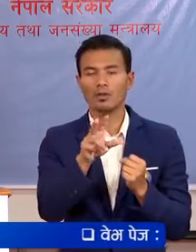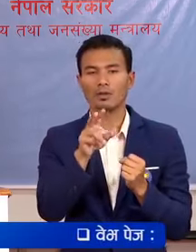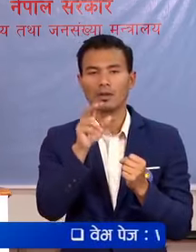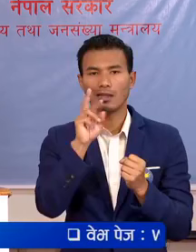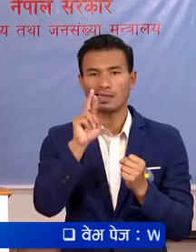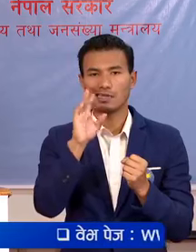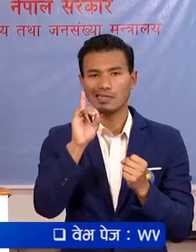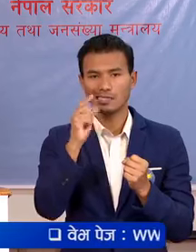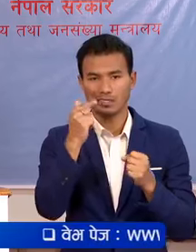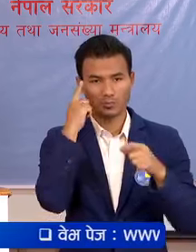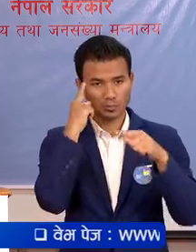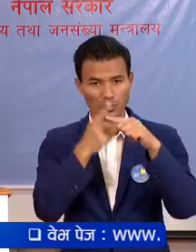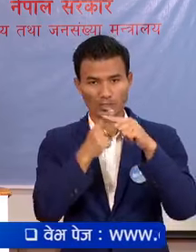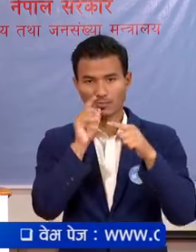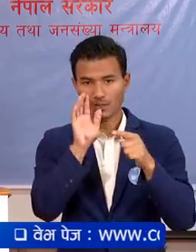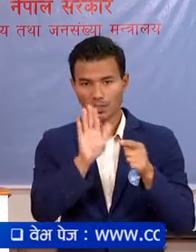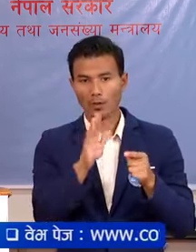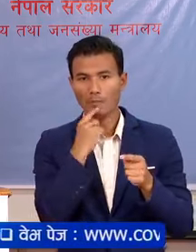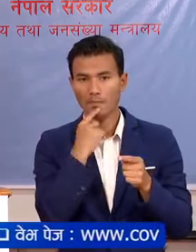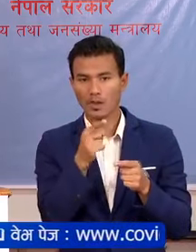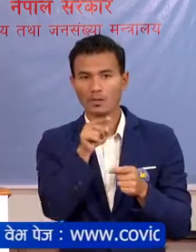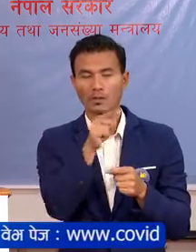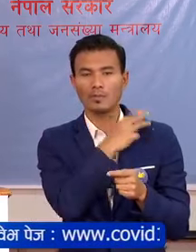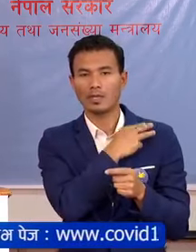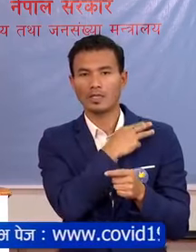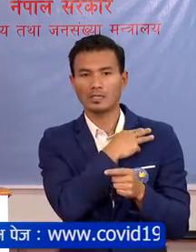आडिटी पोजेटिव आये वाने यह